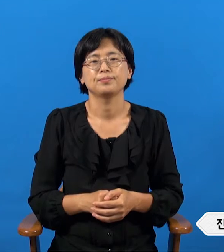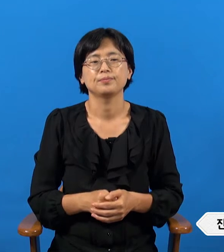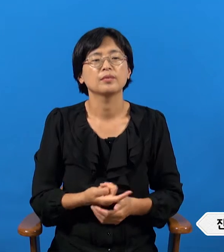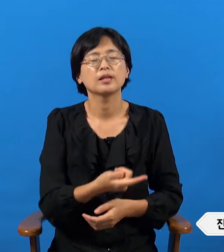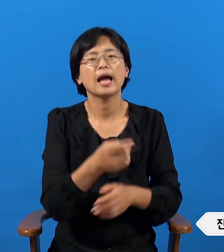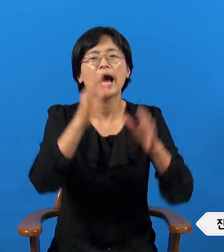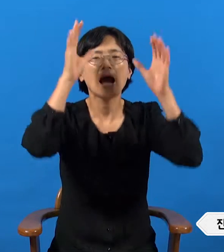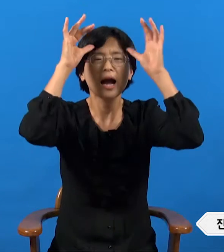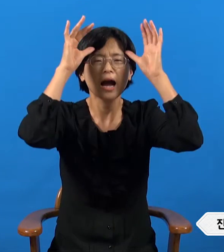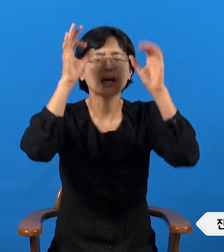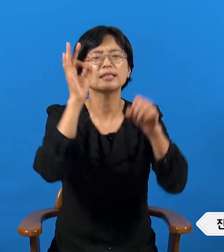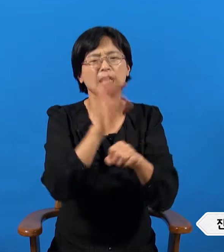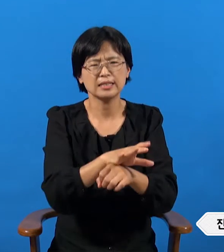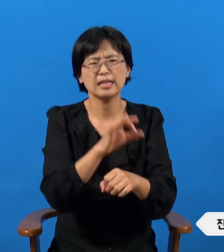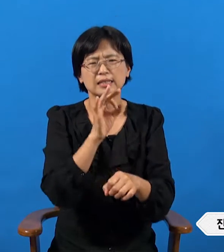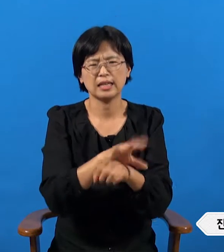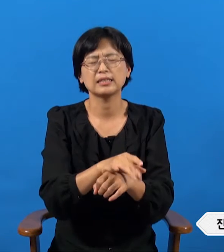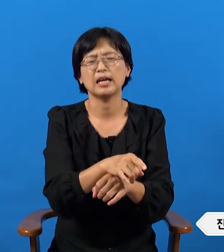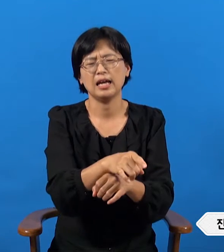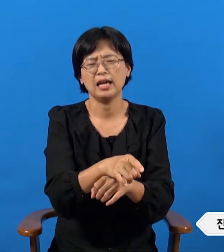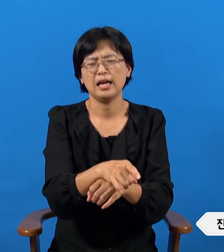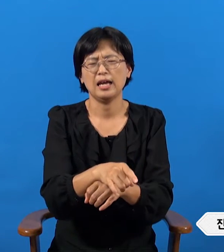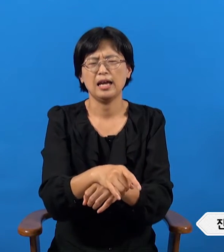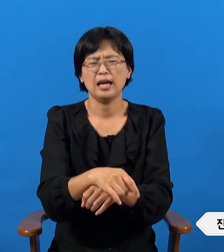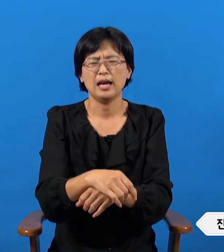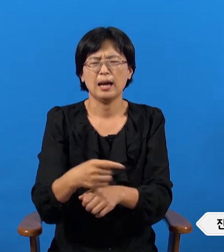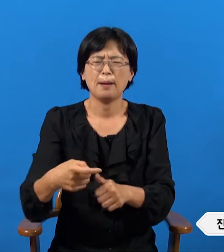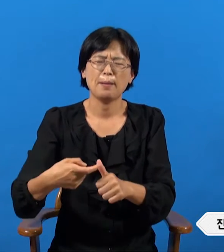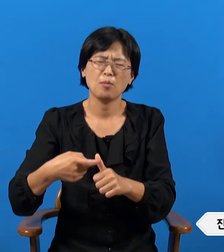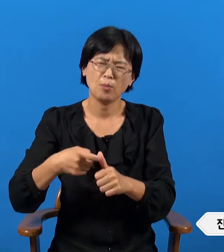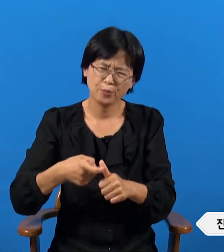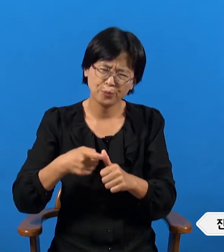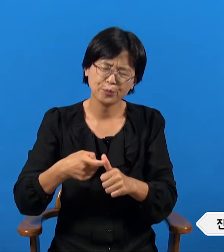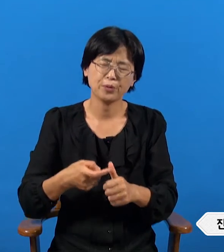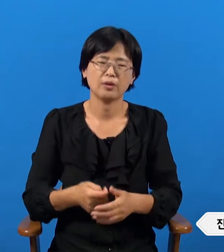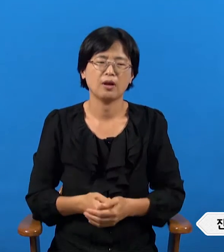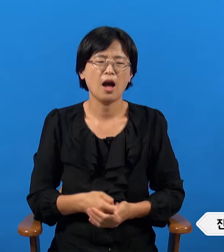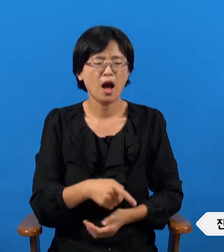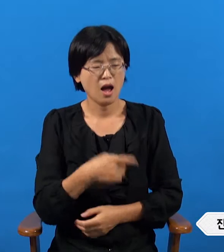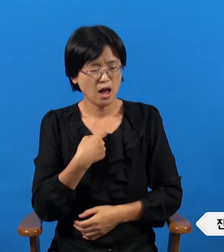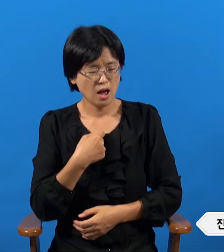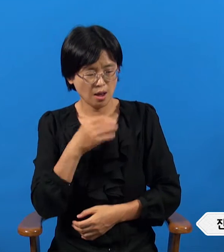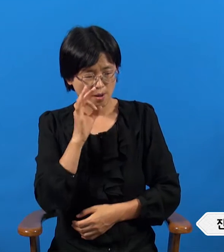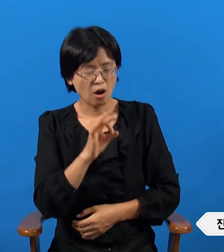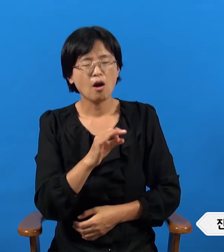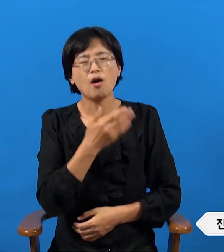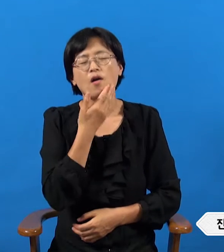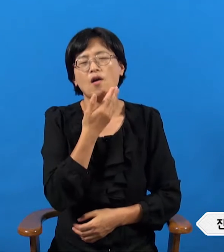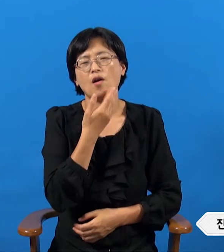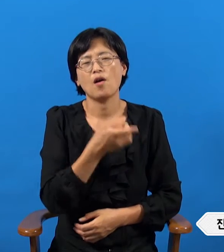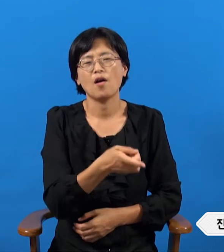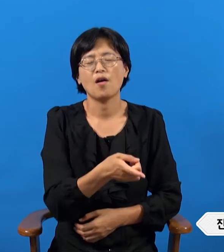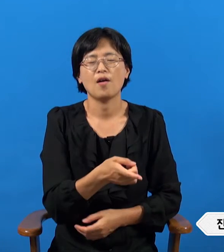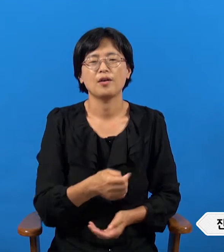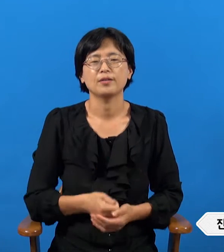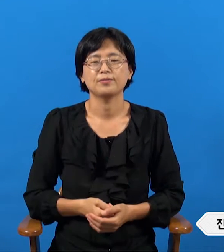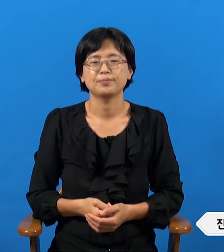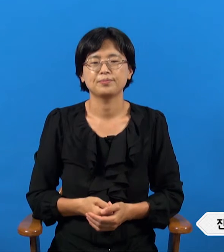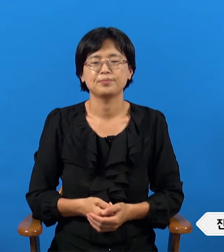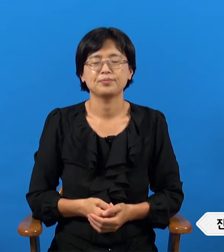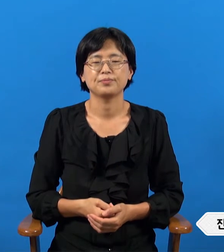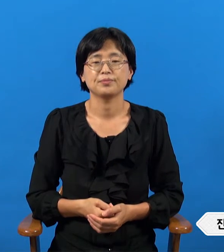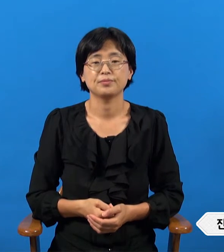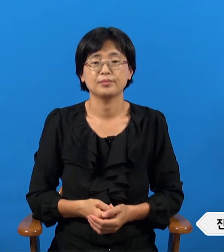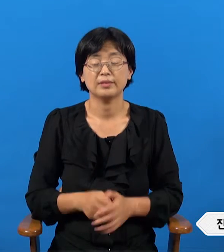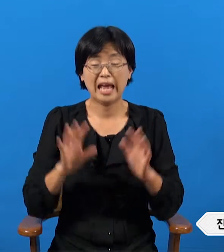말았습니다. 바로 그 강아지를 사자고 난립니다. 저도 이렇게 보니까 얼마나 귀여운지 모릅니다.